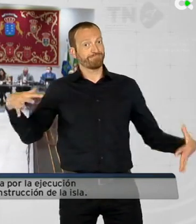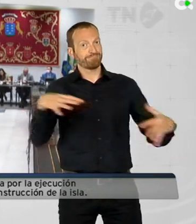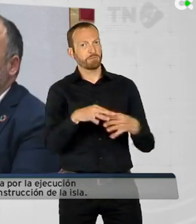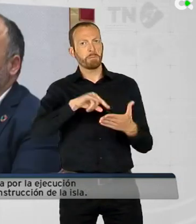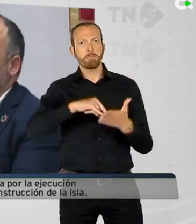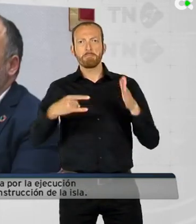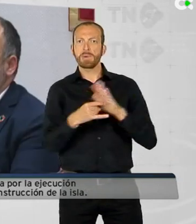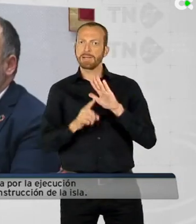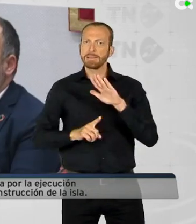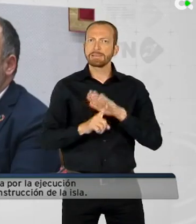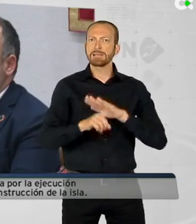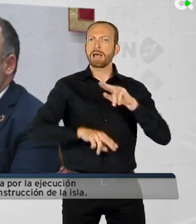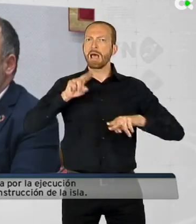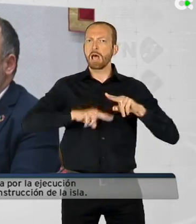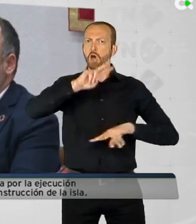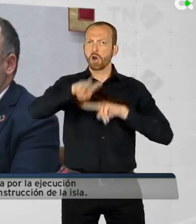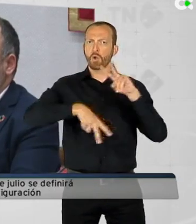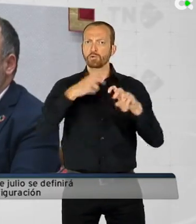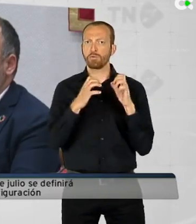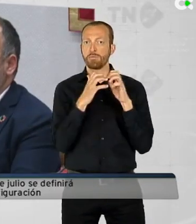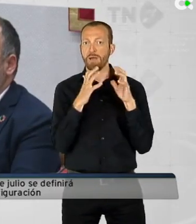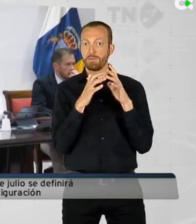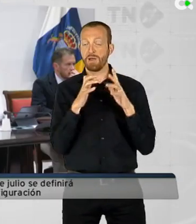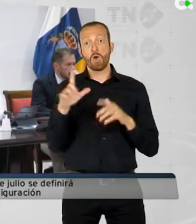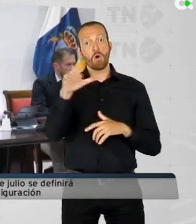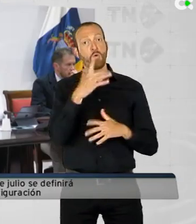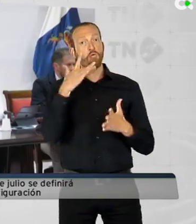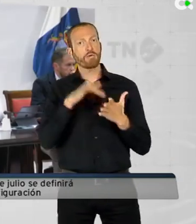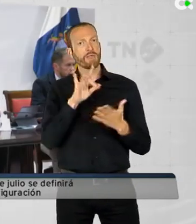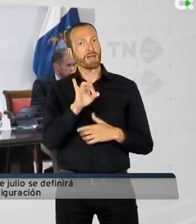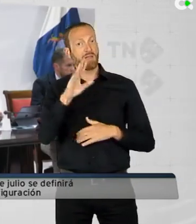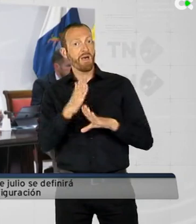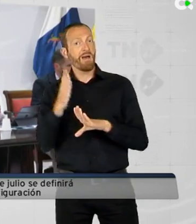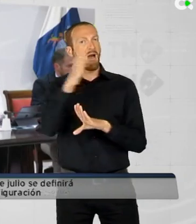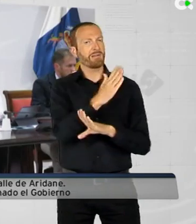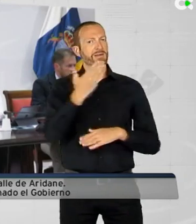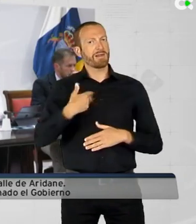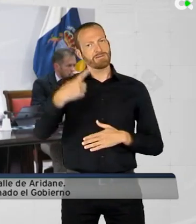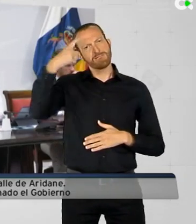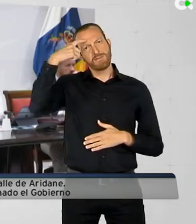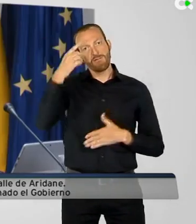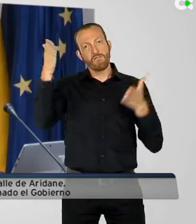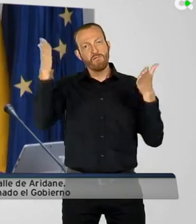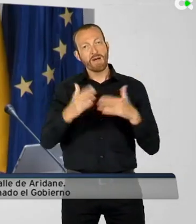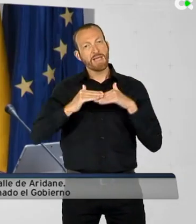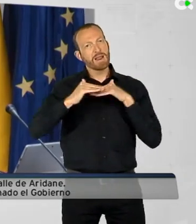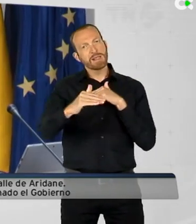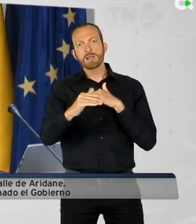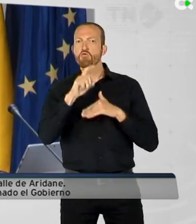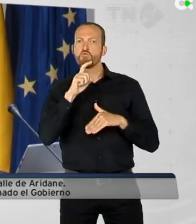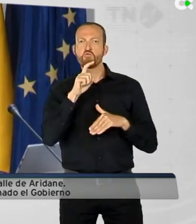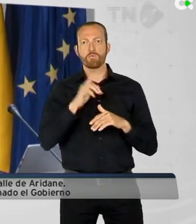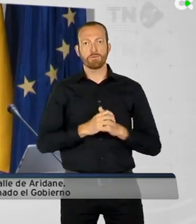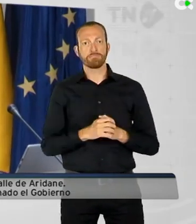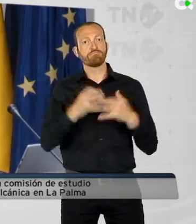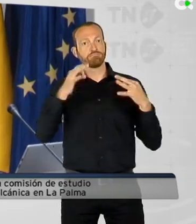la ejecución del plan de reconstrucción de la isla. Antes del 15 de julio se definirá la configuración del nuevo Valle de Aridane. Lo